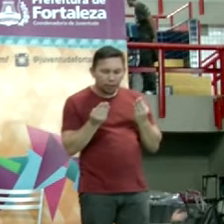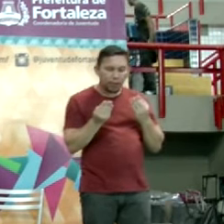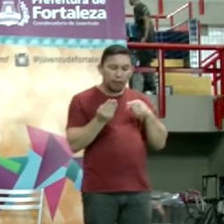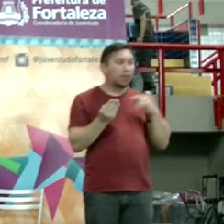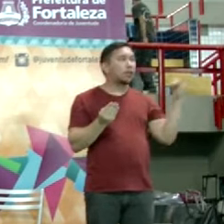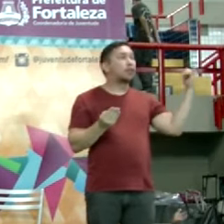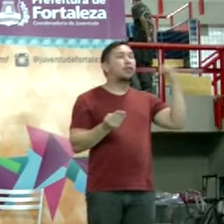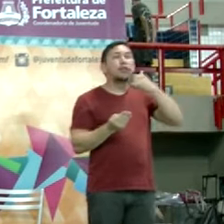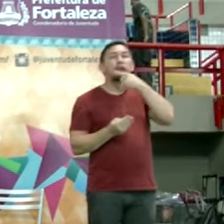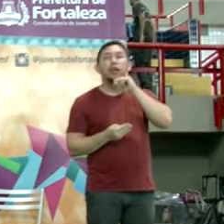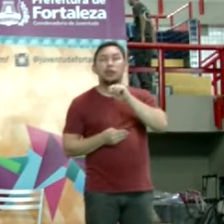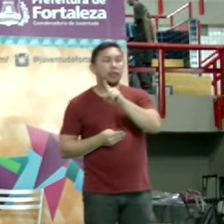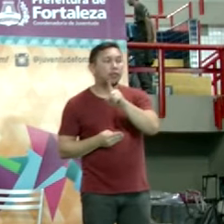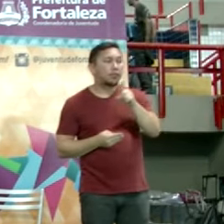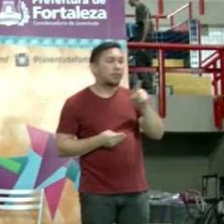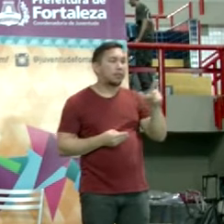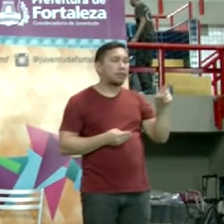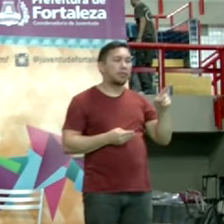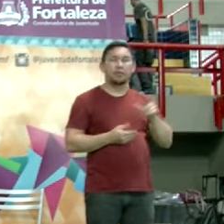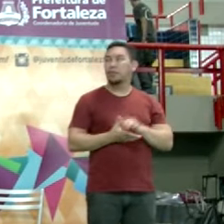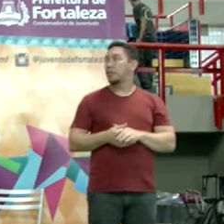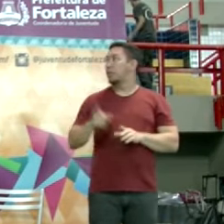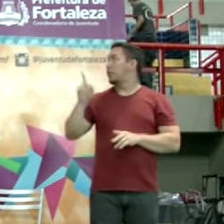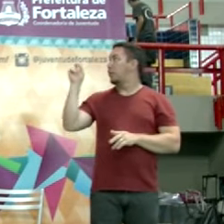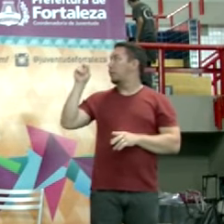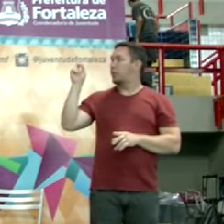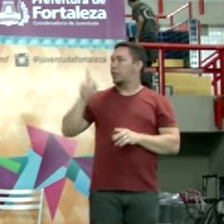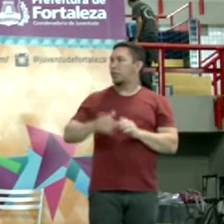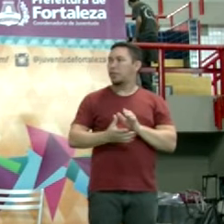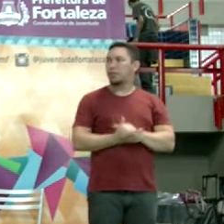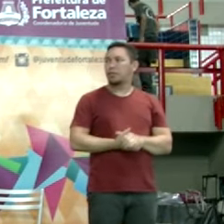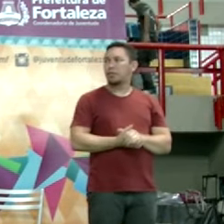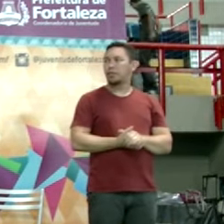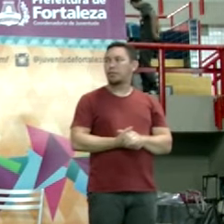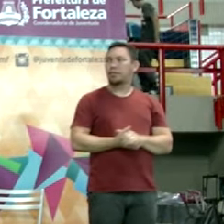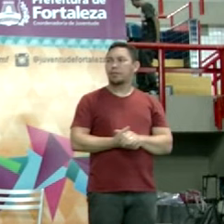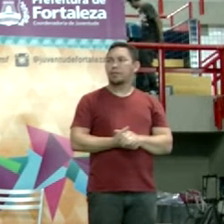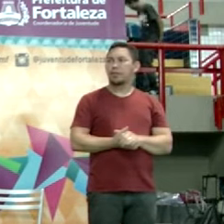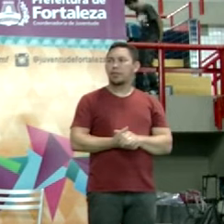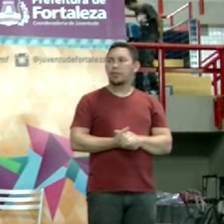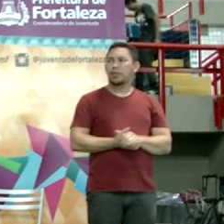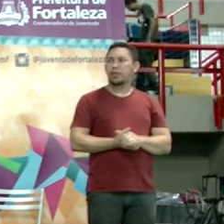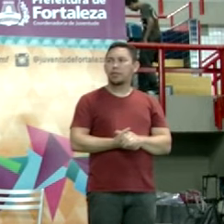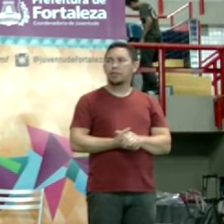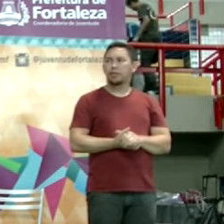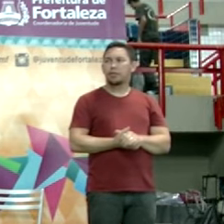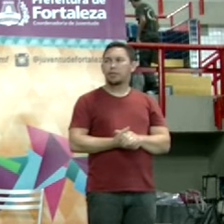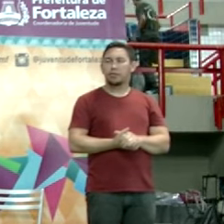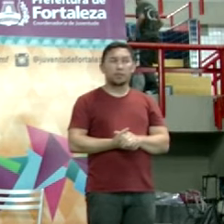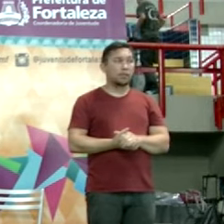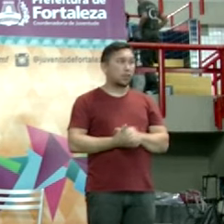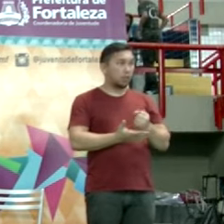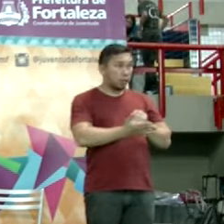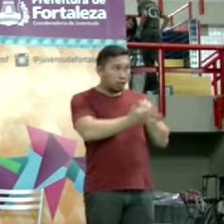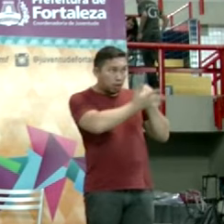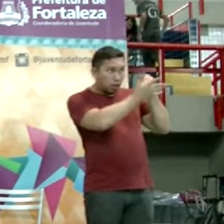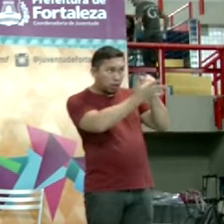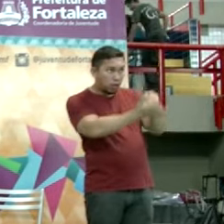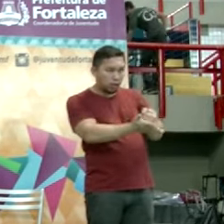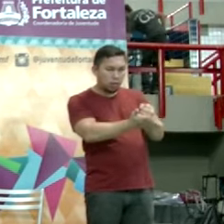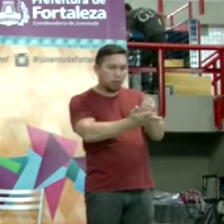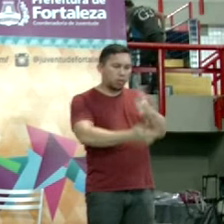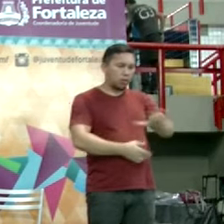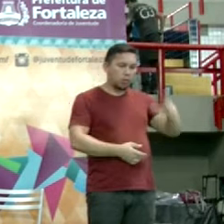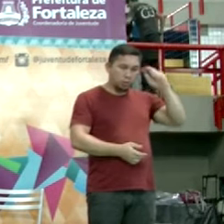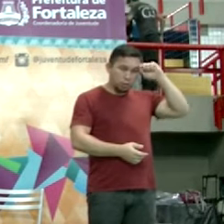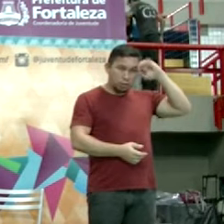Quem mandou esse avião para mim aqui? Aí. Tá aqui a pergunta. Ajudar o próximo como